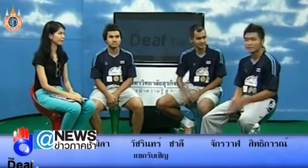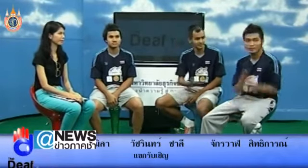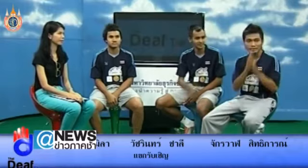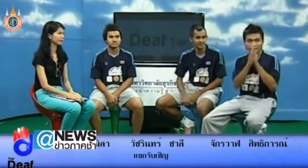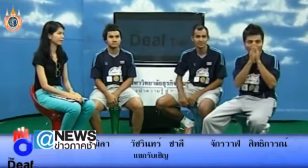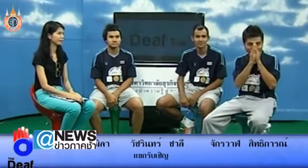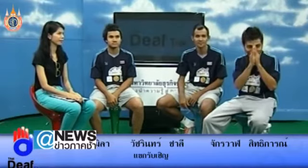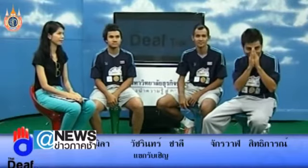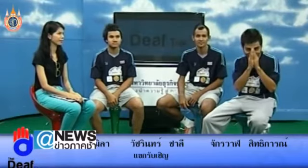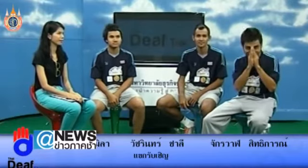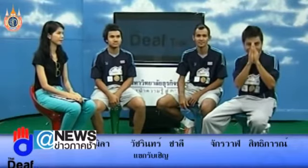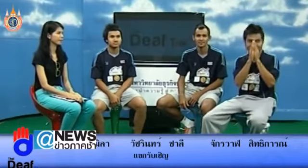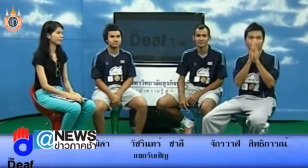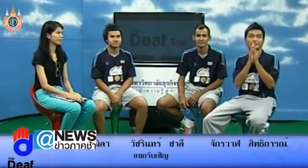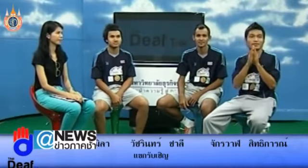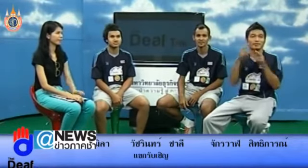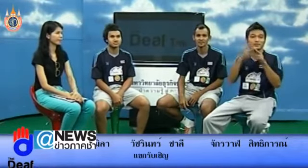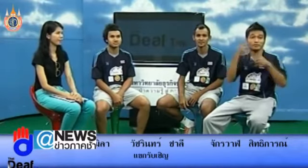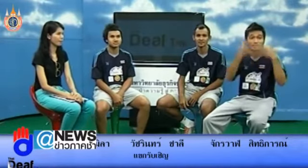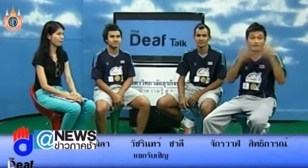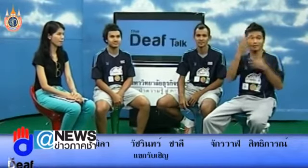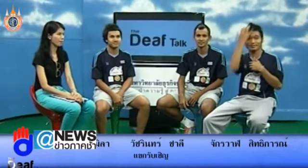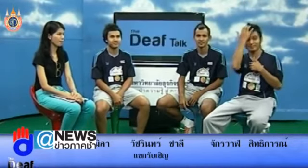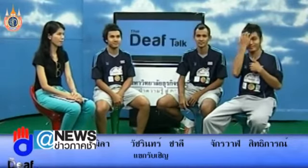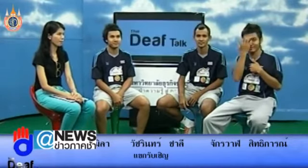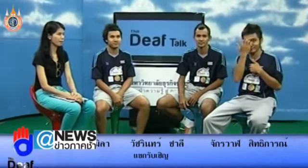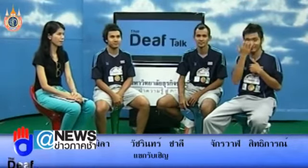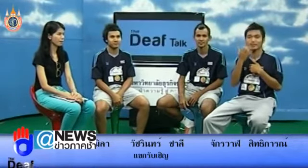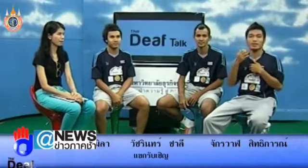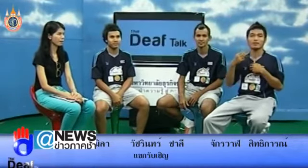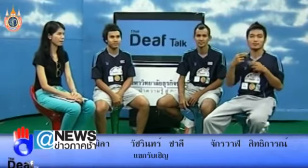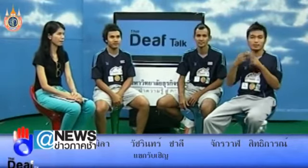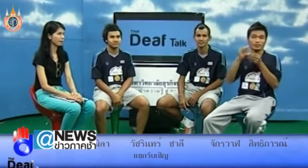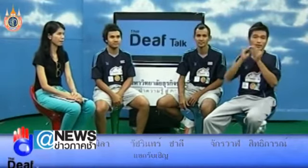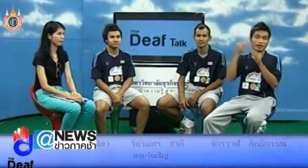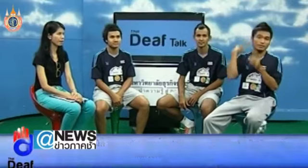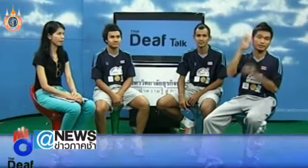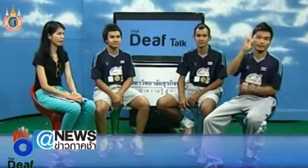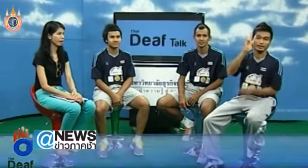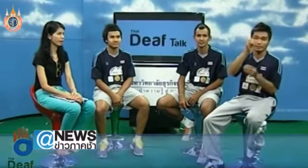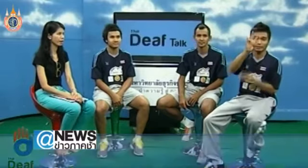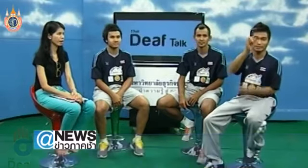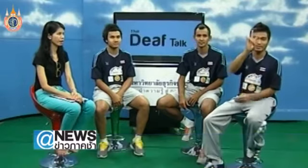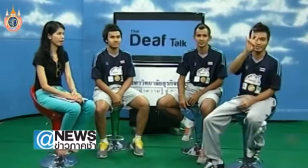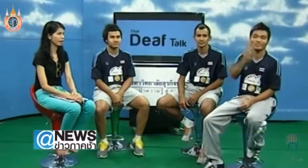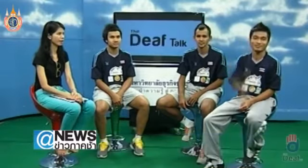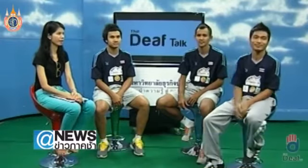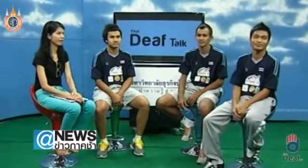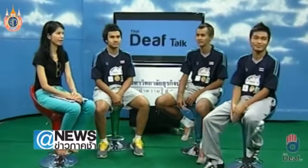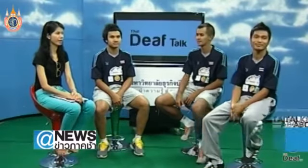แคมฟ็อกผ่านแชทเพราะนั้นก็เป็นสื่อที่เขาคุ้นเคยอยู่แล้วเราก็เลือกใช้อินเทอร์เน็ตก่อนครับหนึ่งมันเข้าถึงง่ายสองคือมัน